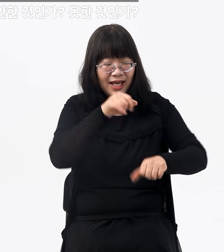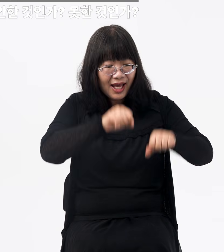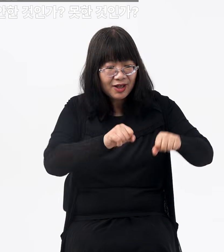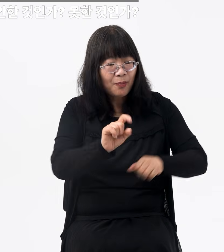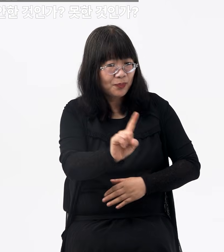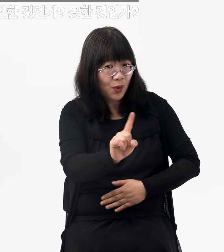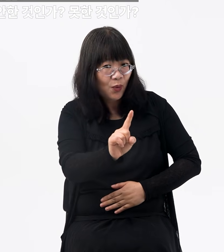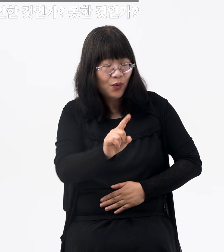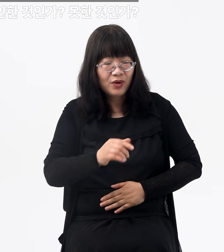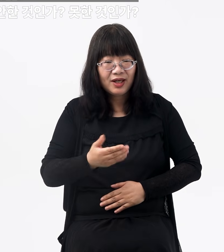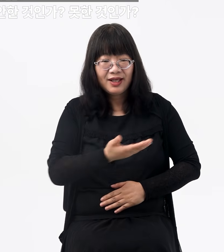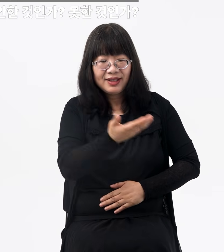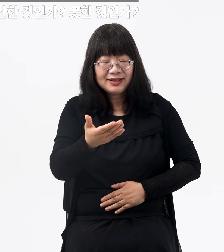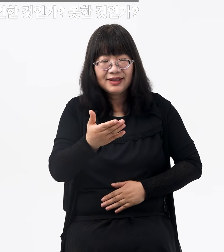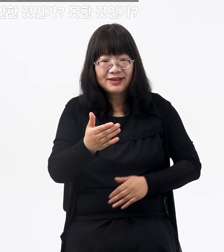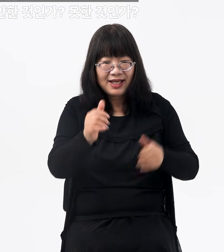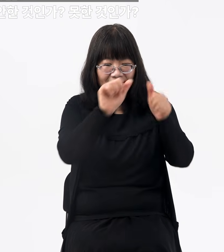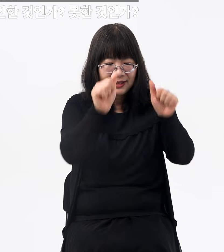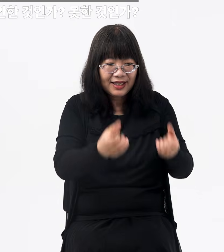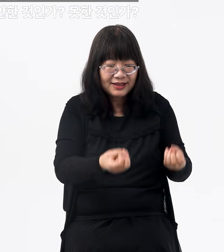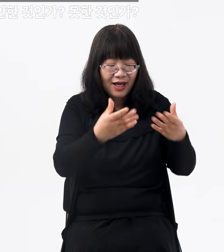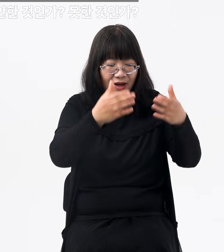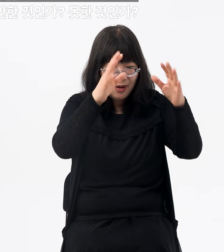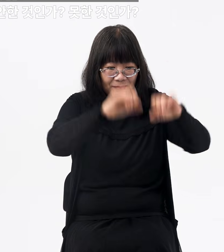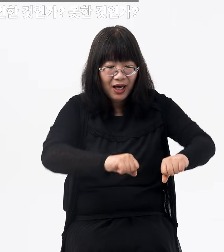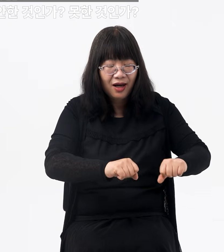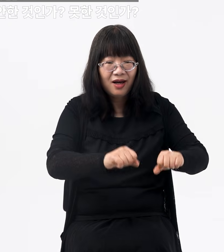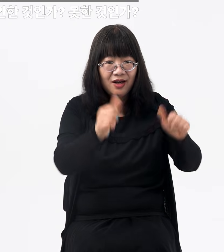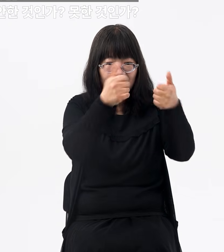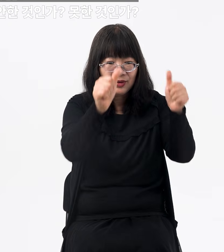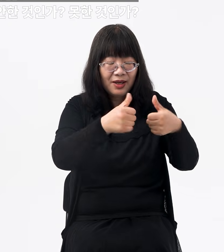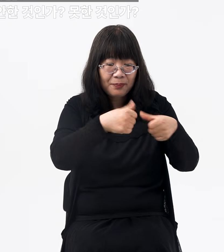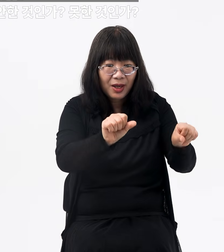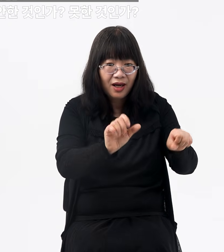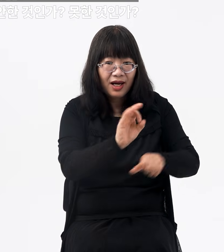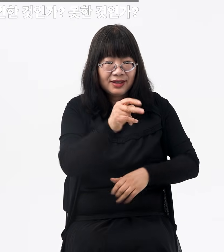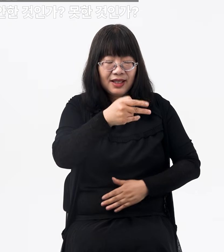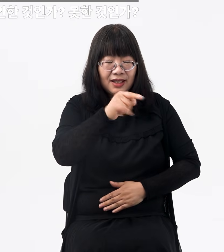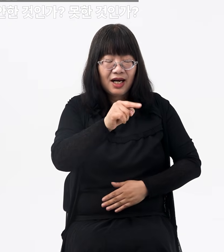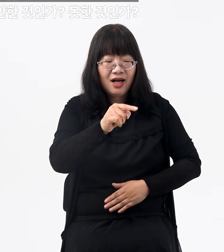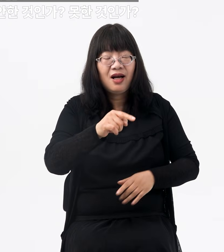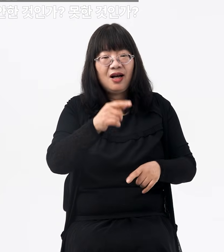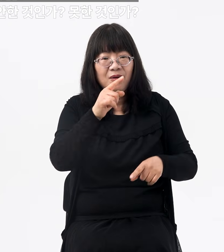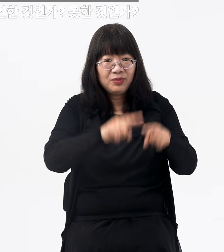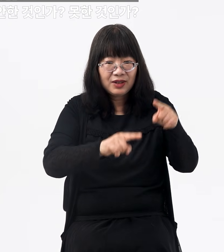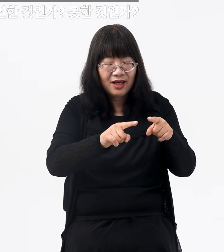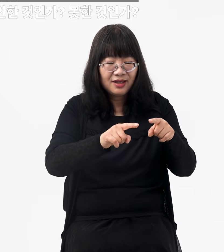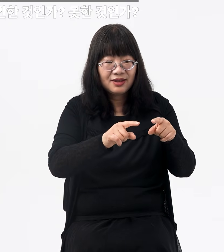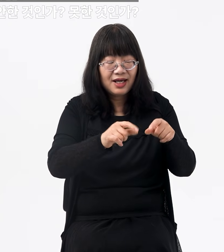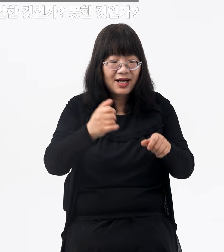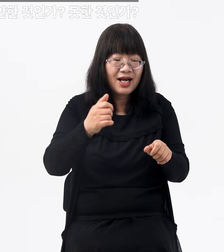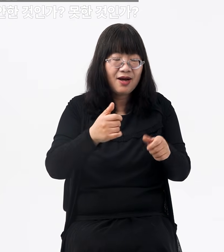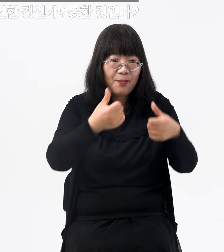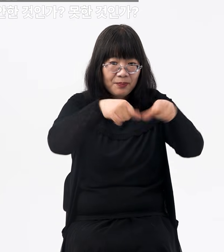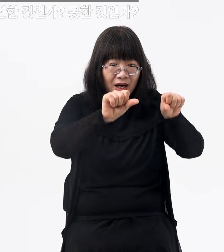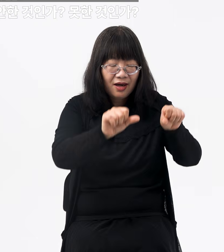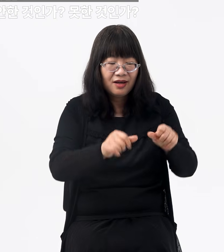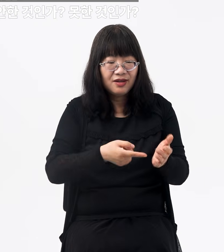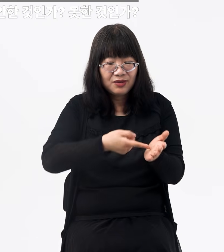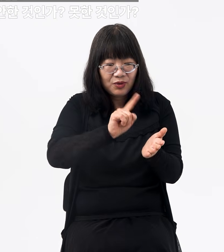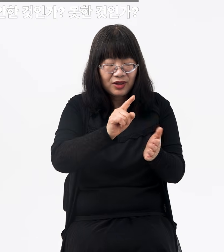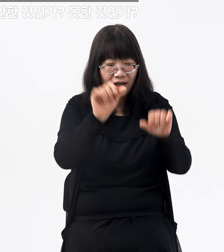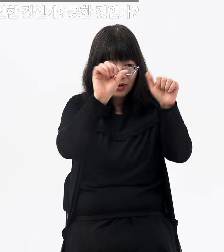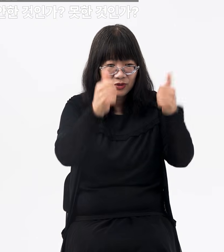것은 이러하니 그들의 제단을 헐며 주상을 깨뜨리며 아세라 목상을 찍으며 조각한 우상들을